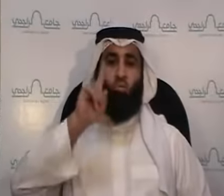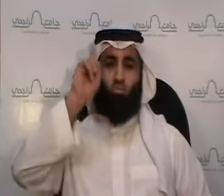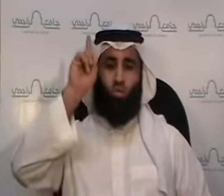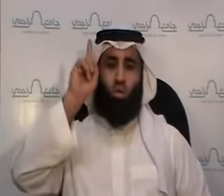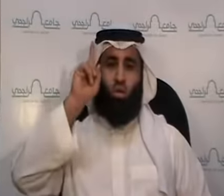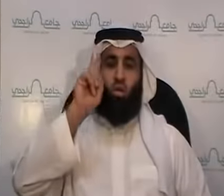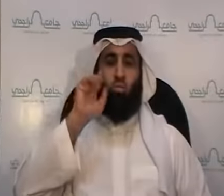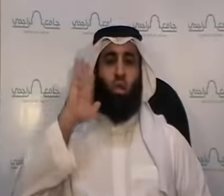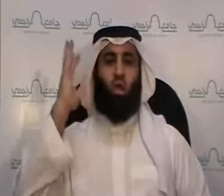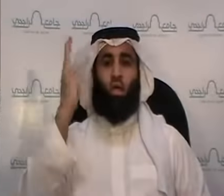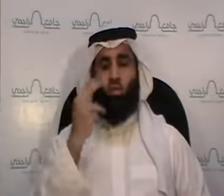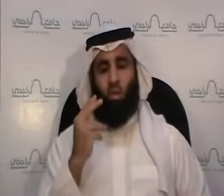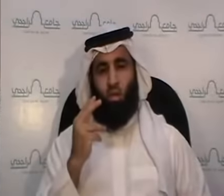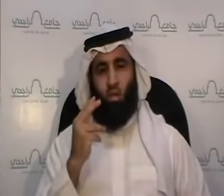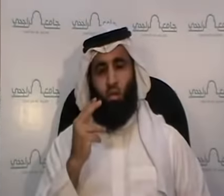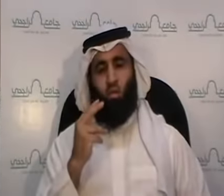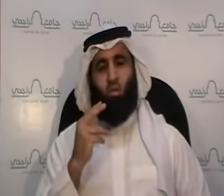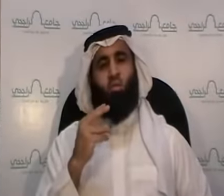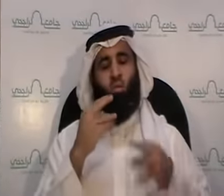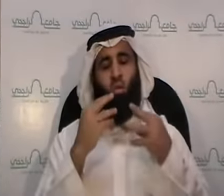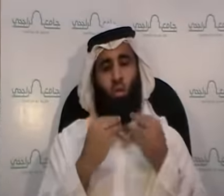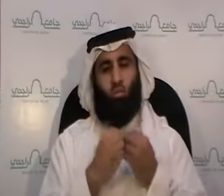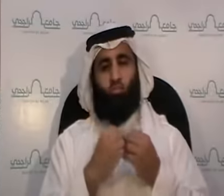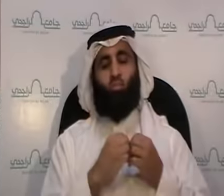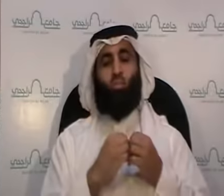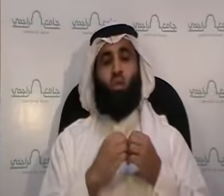والعاقبة للمتقين. وأشهد أن لا